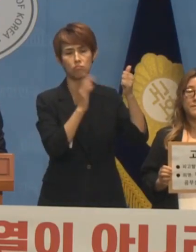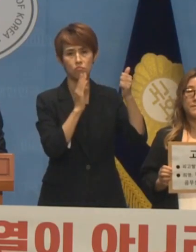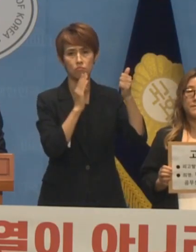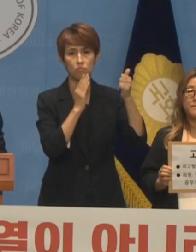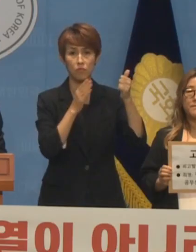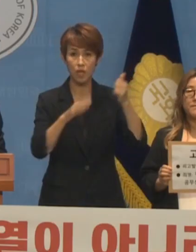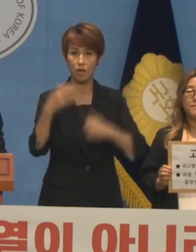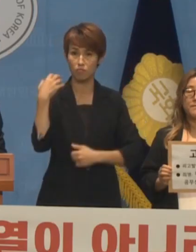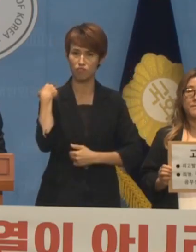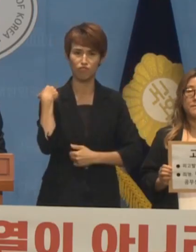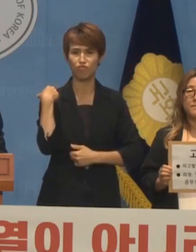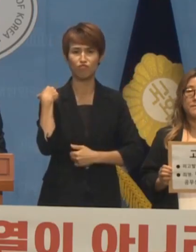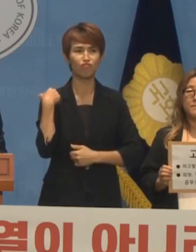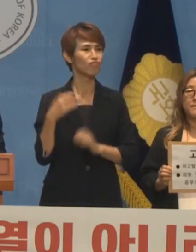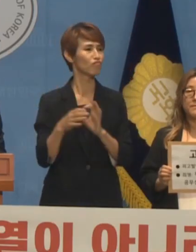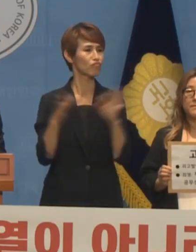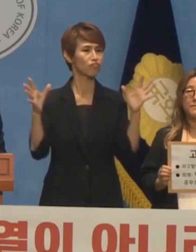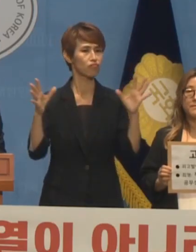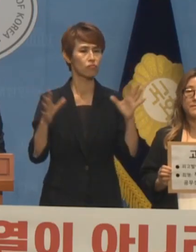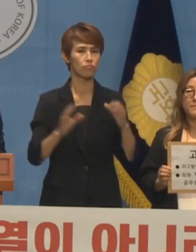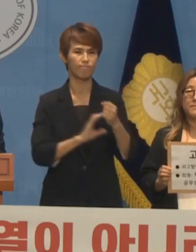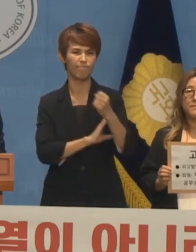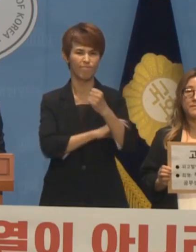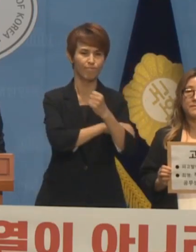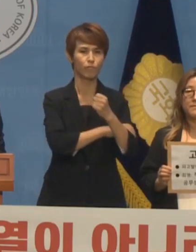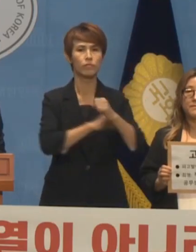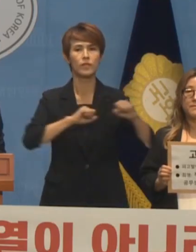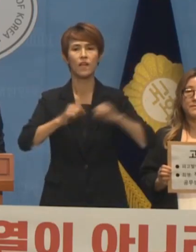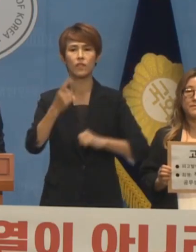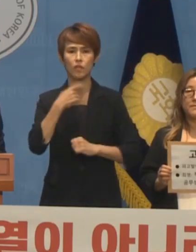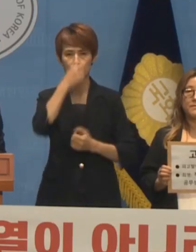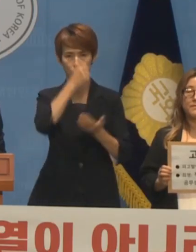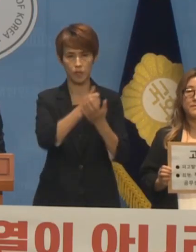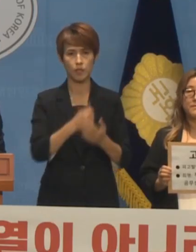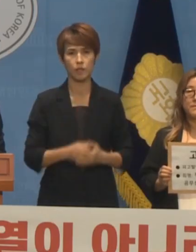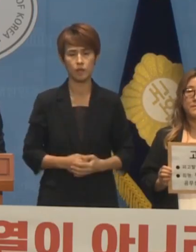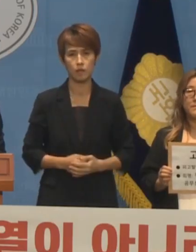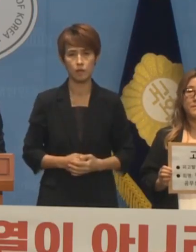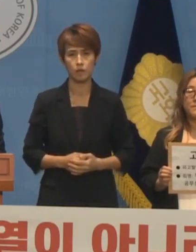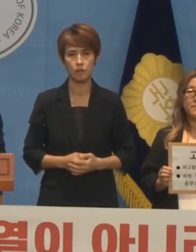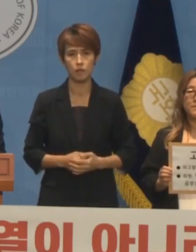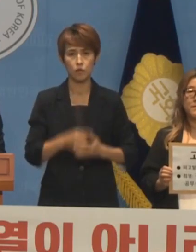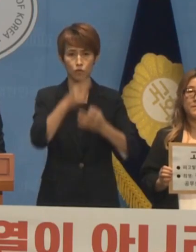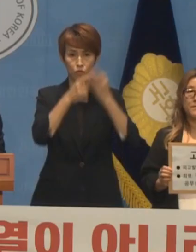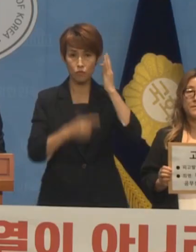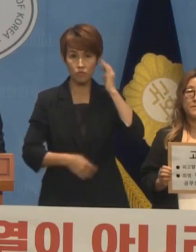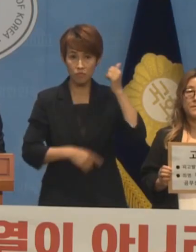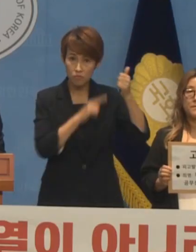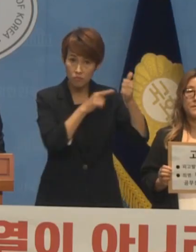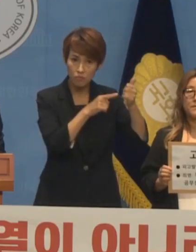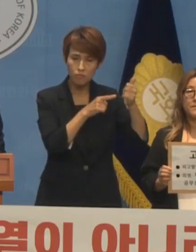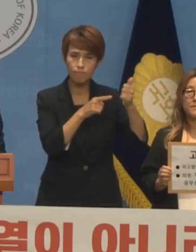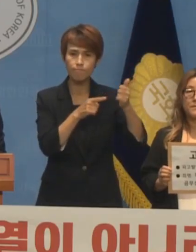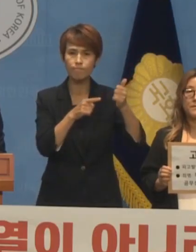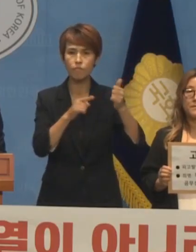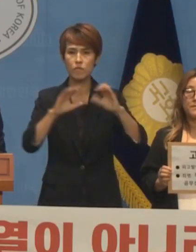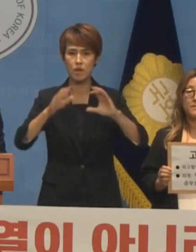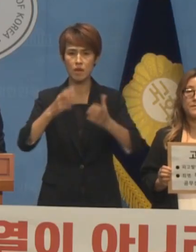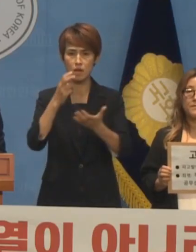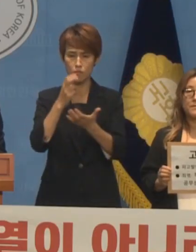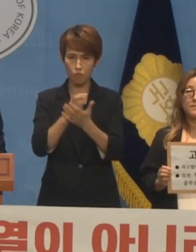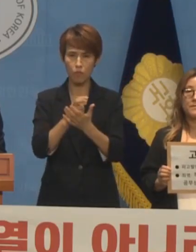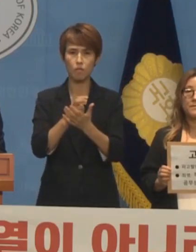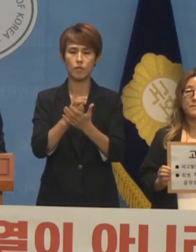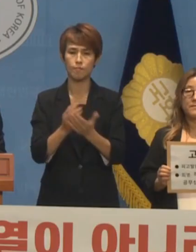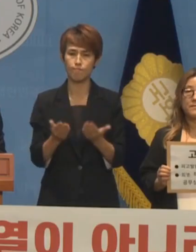국가공무원으로서의 책무를 망각하고 직권남용을 저지른 혐의가 있습니다. 결국 피고발인 윤석열은 국가와 국민을 위해 봉사하는